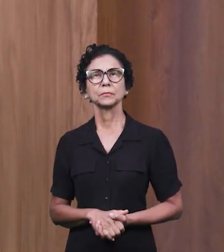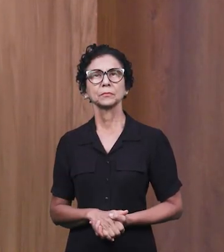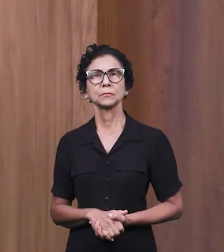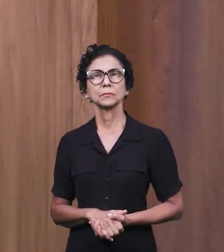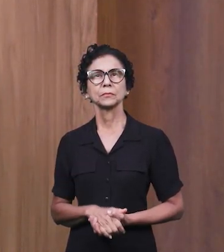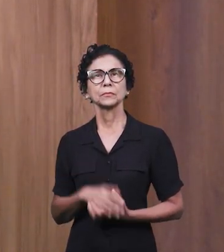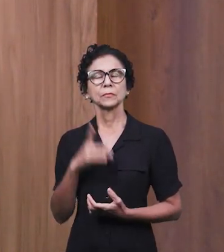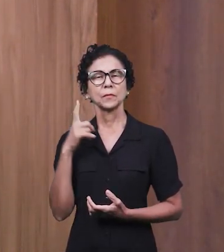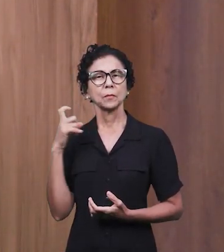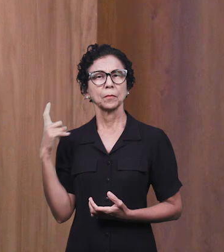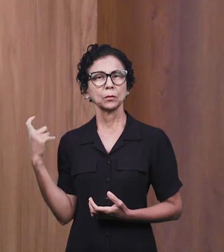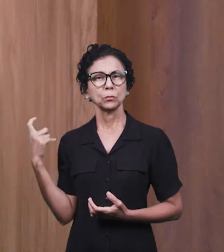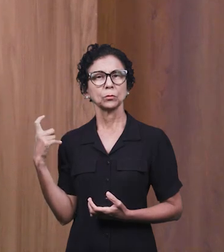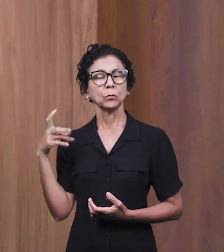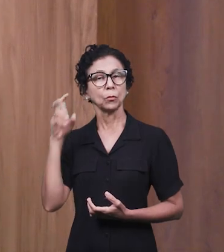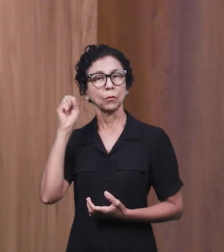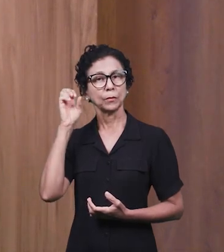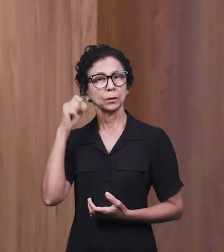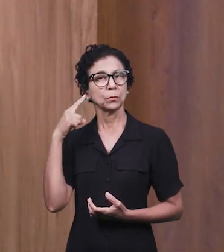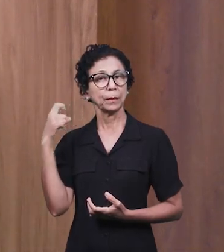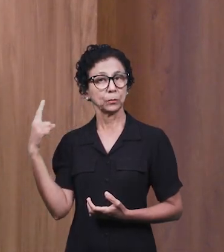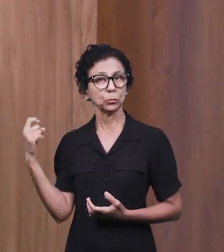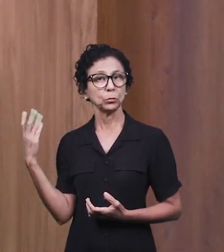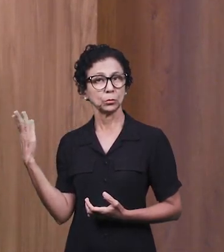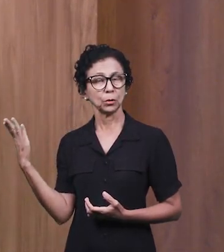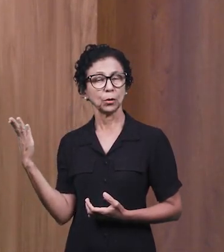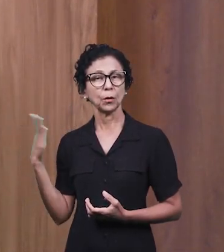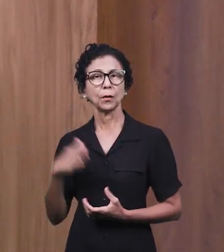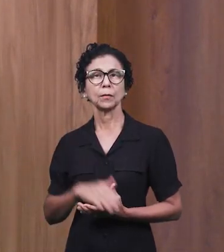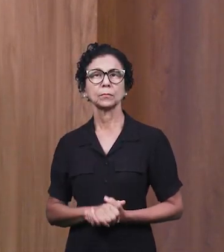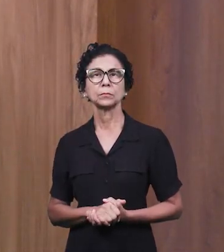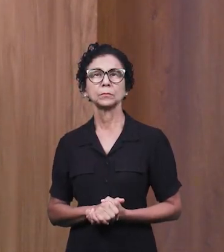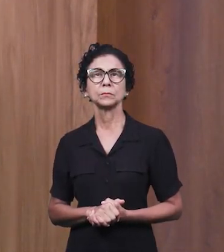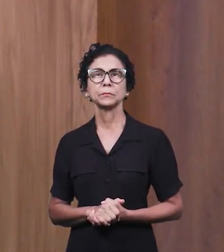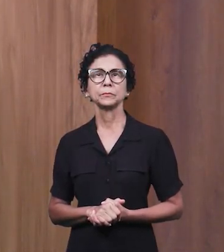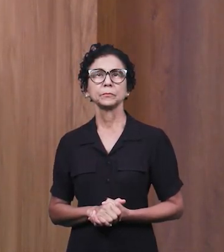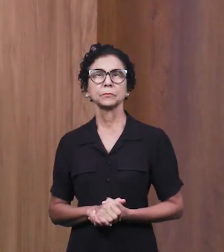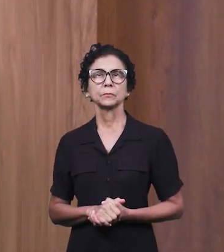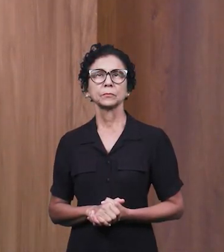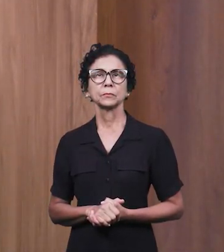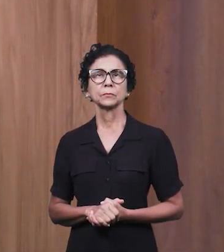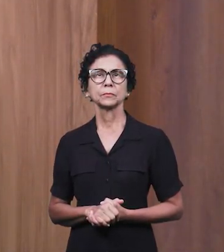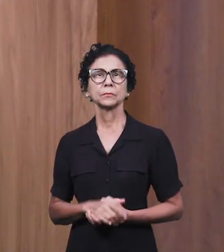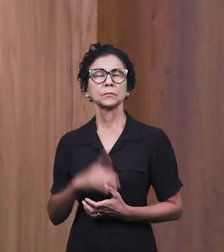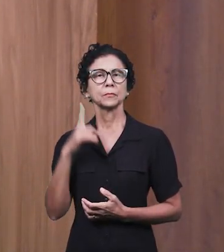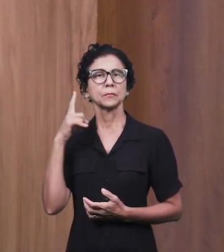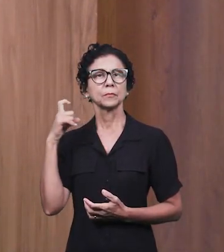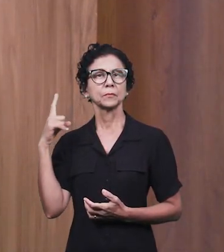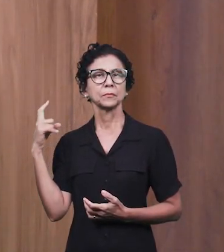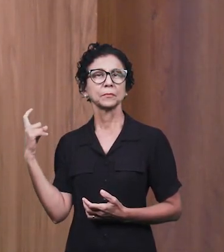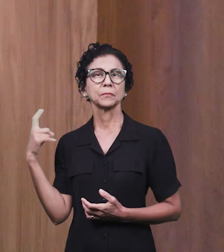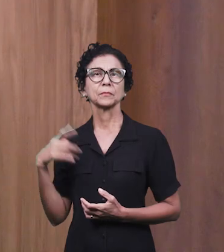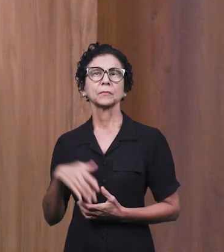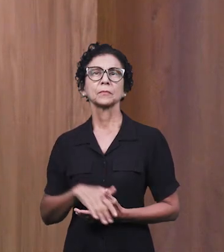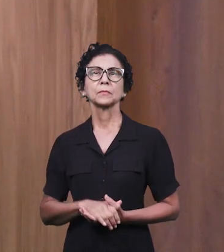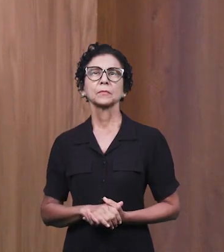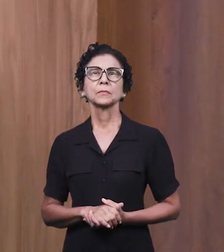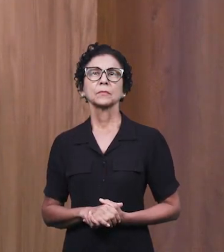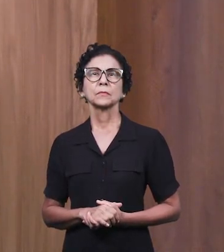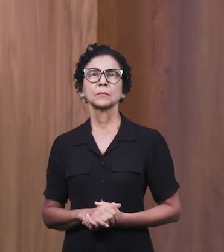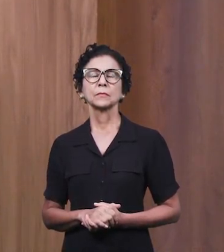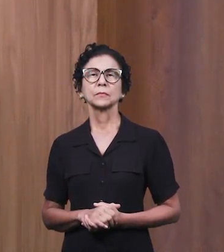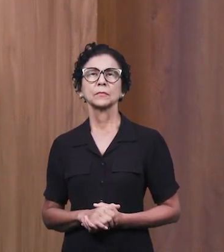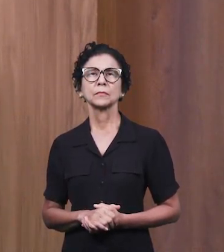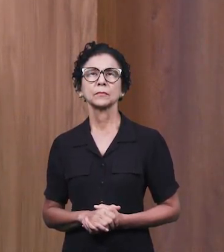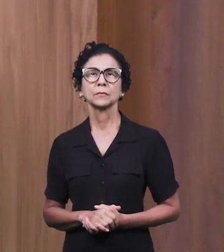ó, tá ouvindo barulho? Esse é o sinal de barulho, uma minhoquinha saindo da orelha aqui, do ouvido. Não